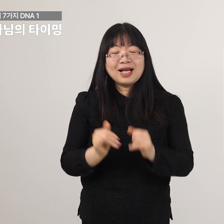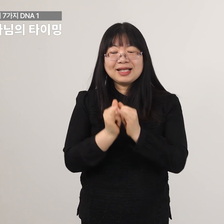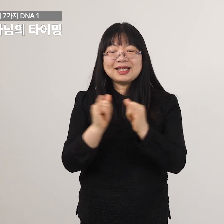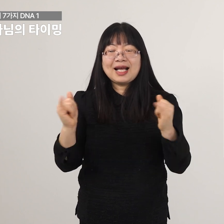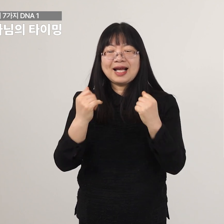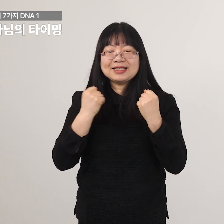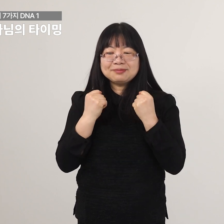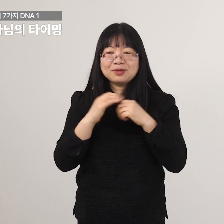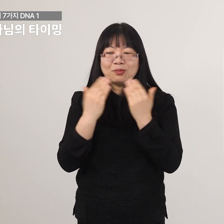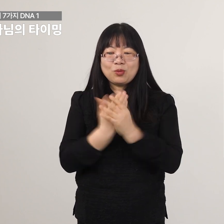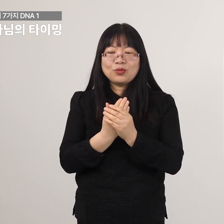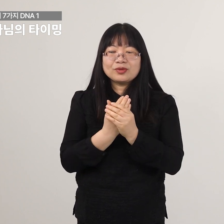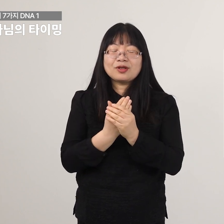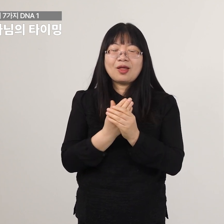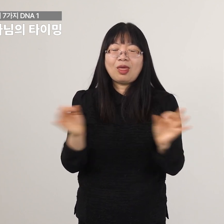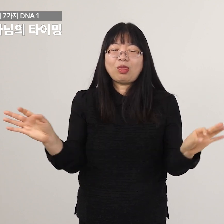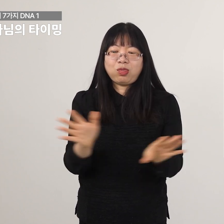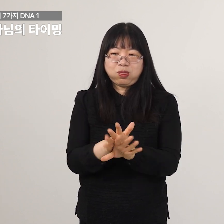힘을 빼는 시간이었어요.